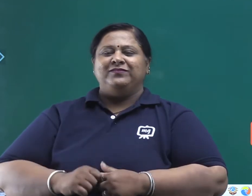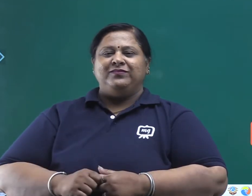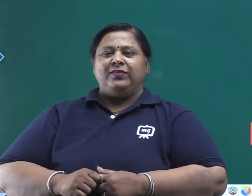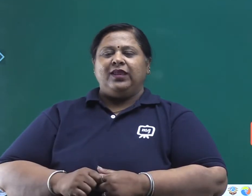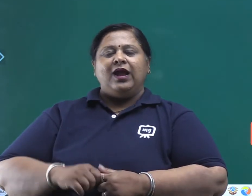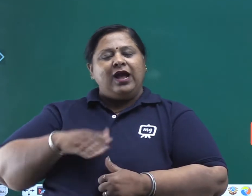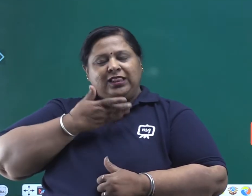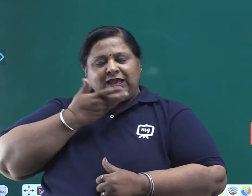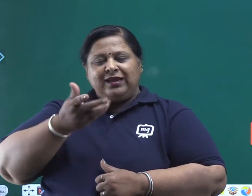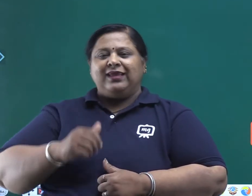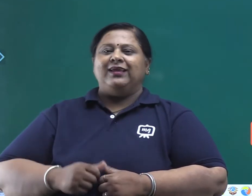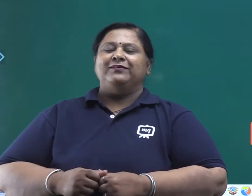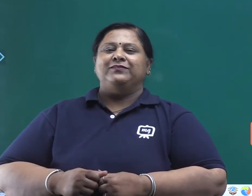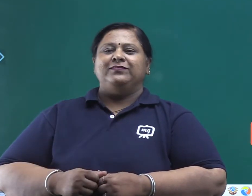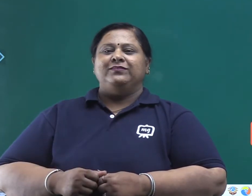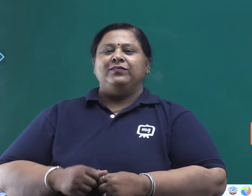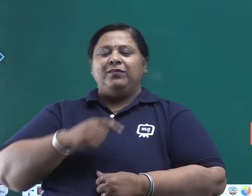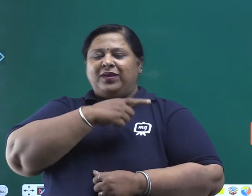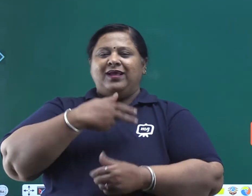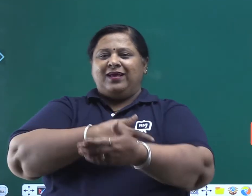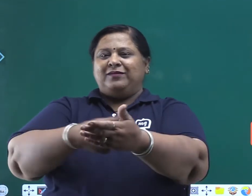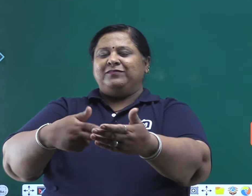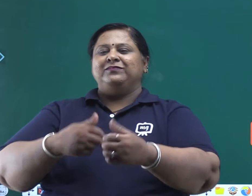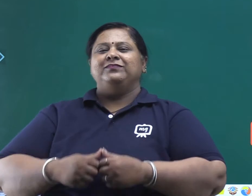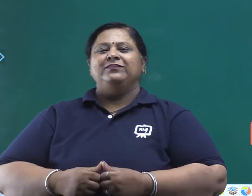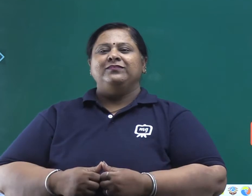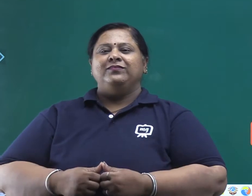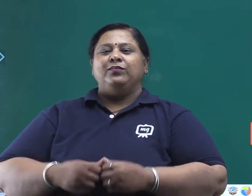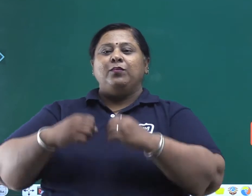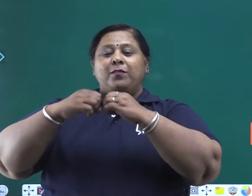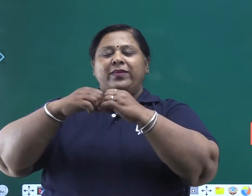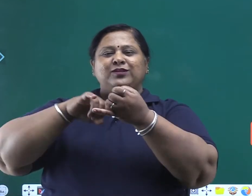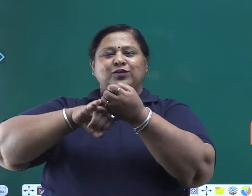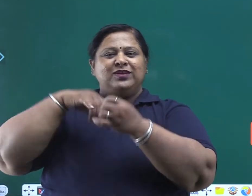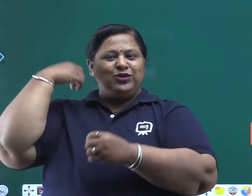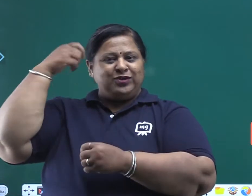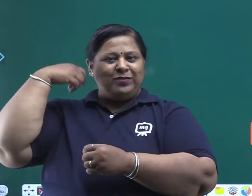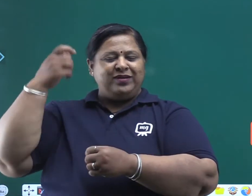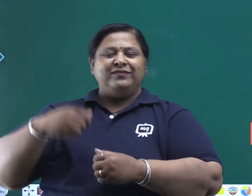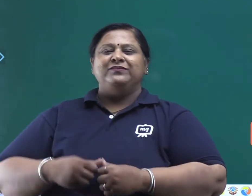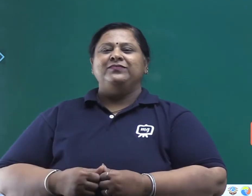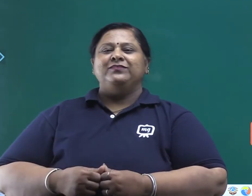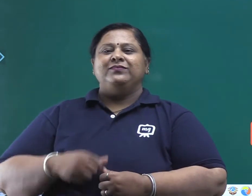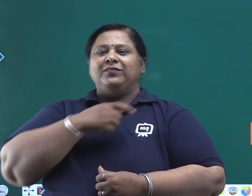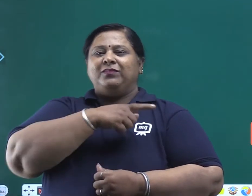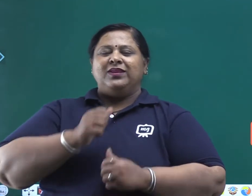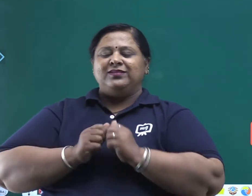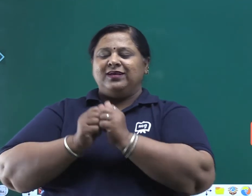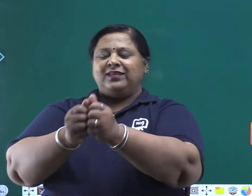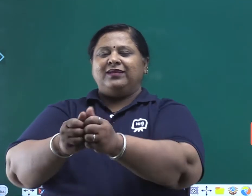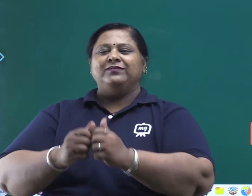का अध्ययन करेंगे। मेरा नाम ब्रिज सुंदर शर्मा, मेरे साथ